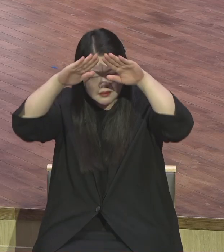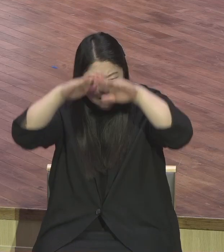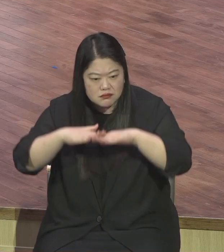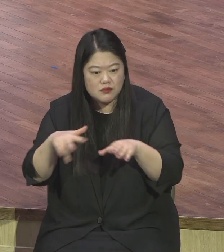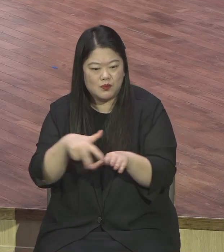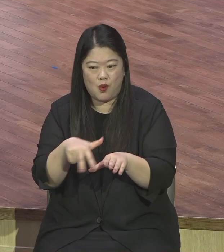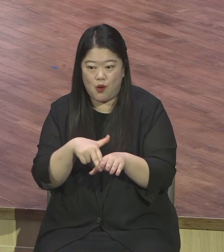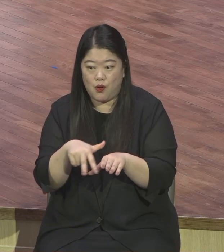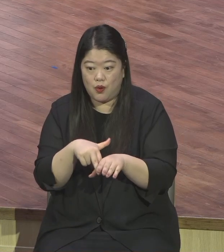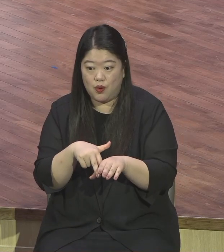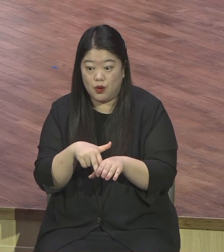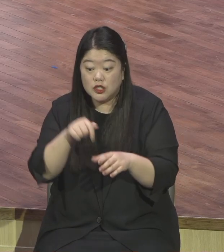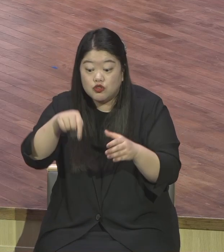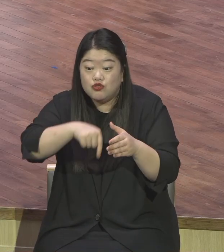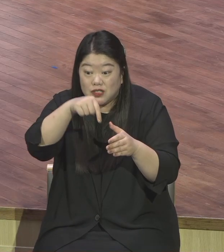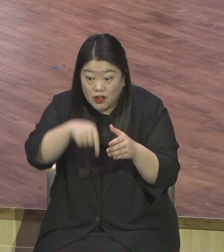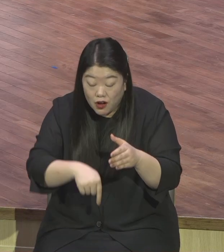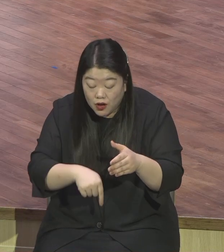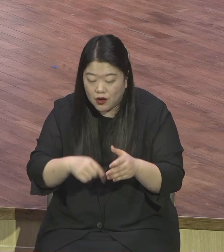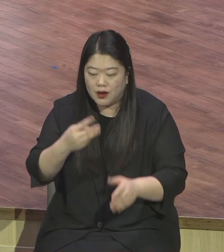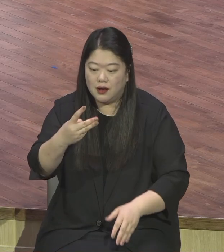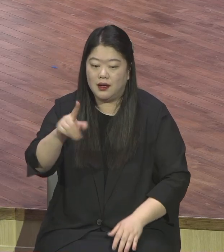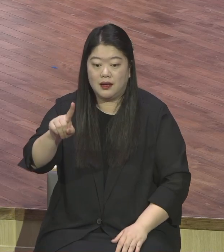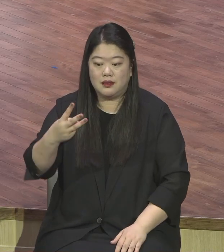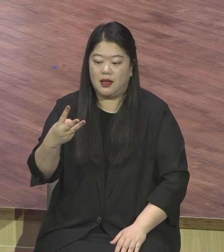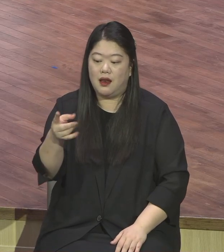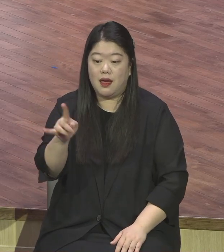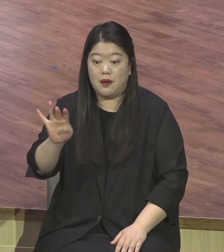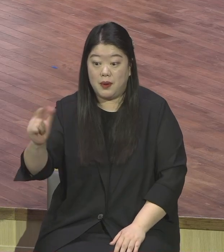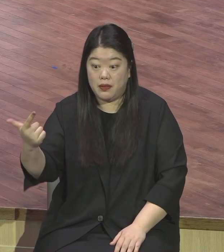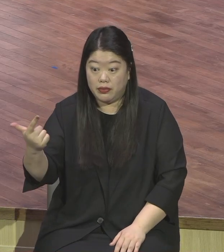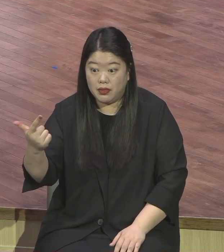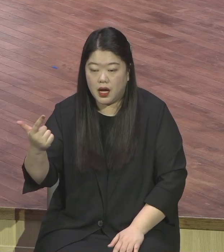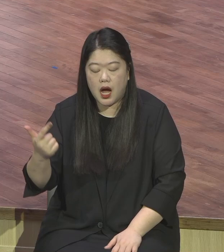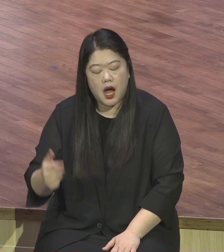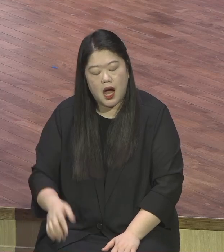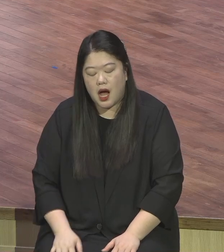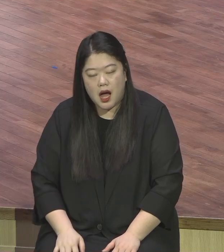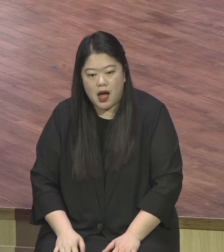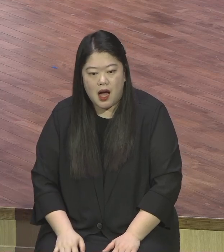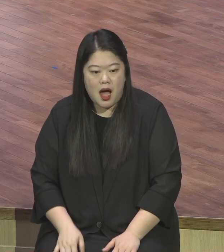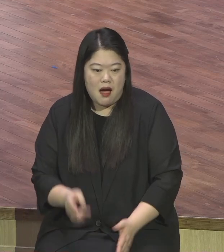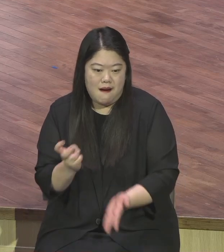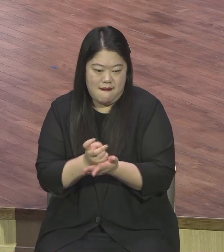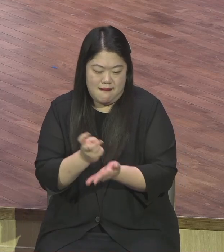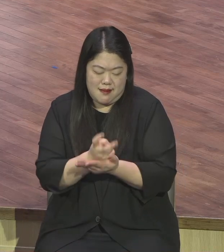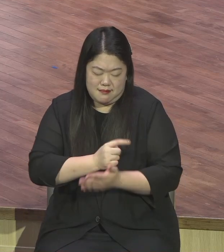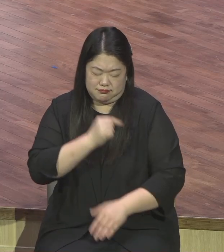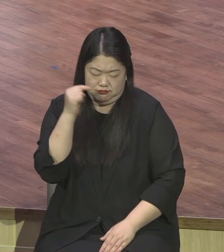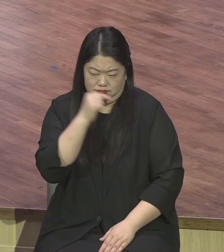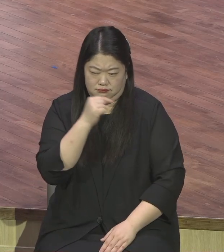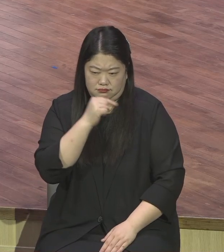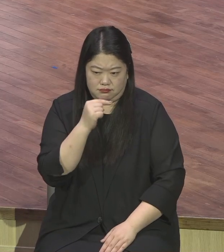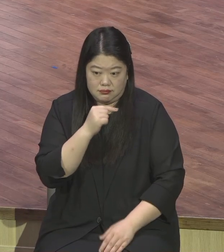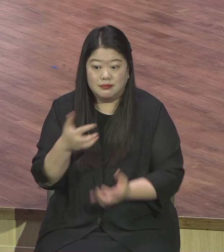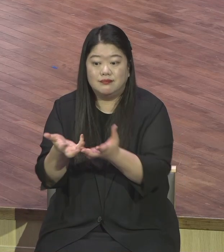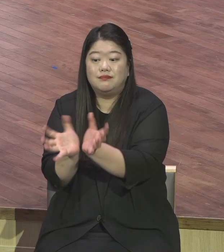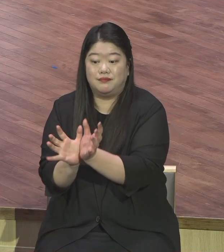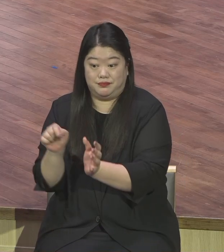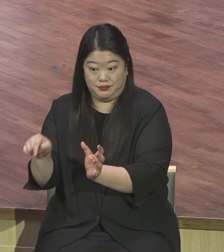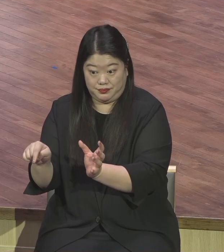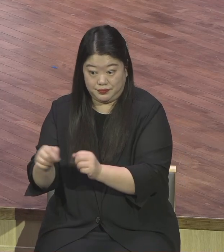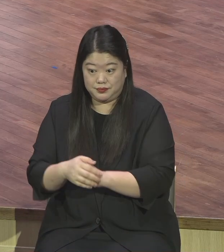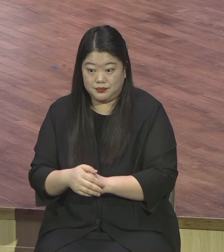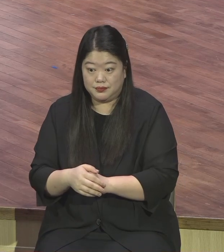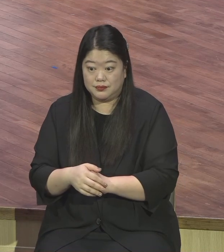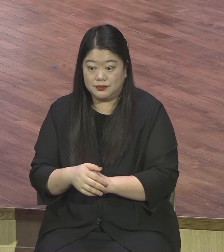탈레반은 굉장히 강력한 그러한 모슬렘이에요. 외부로 나갈 때 여자들은